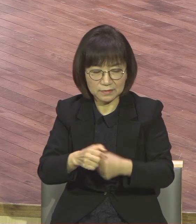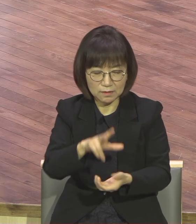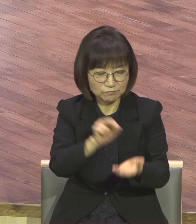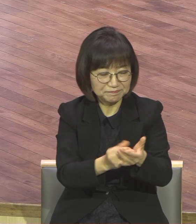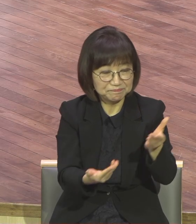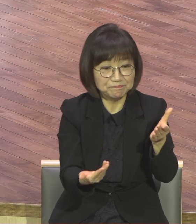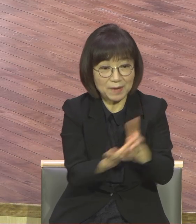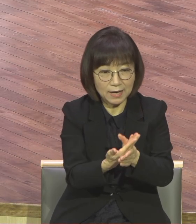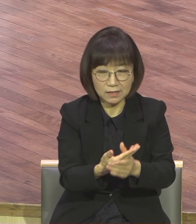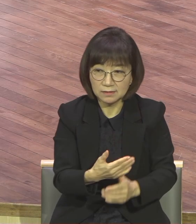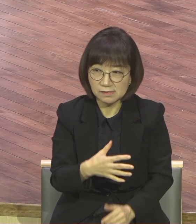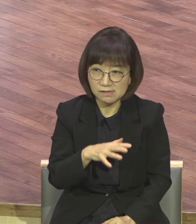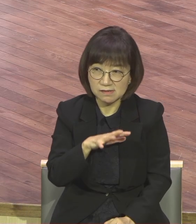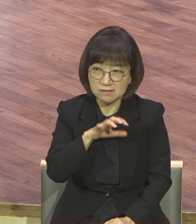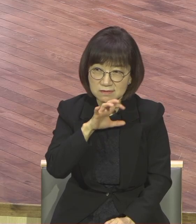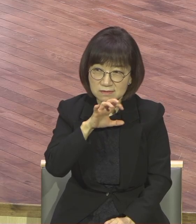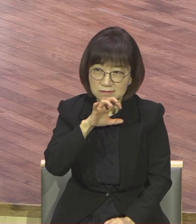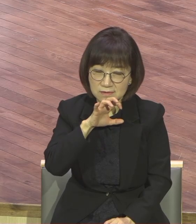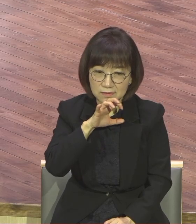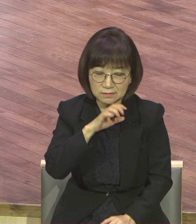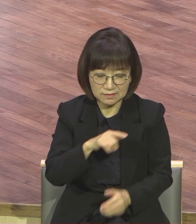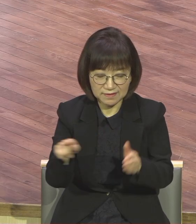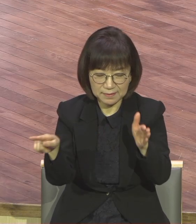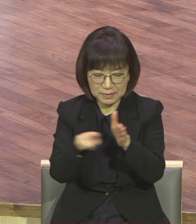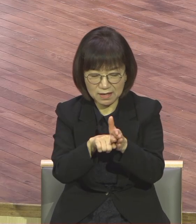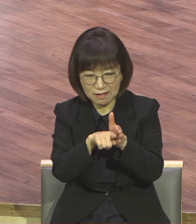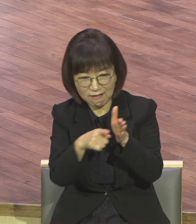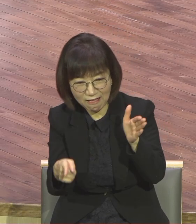문제만 생기면 불신앙하고 불평했어요.